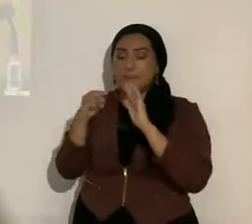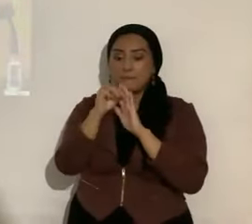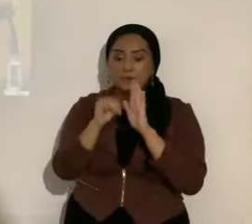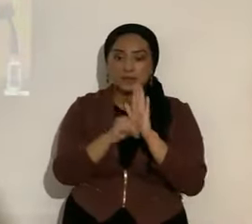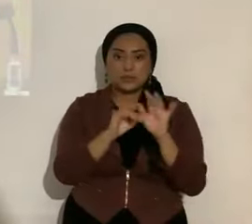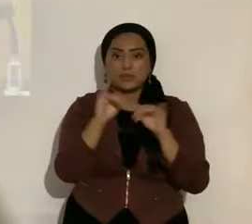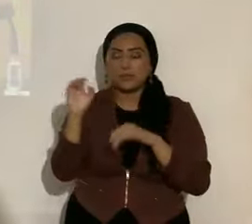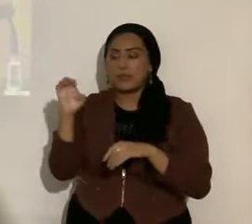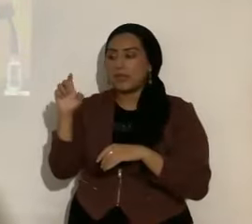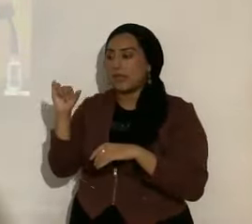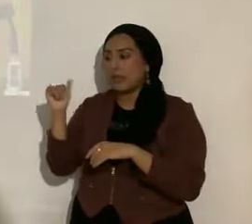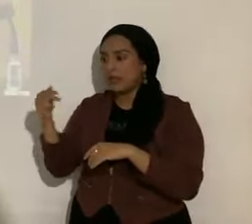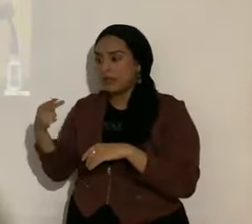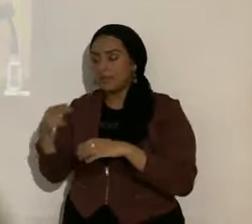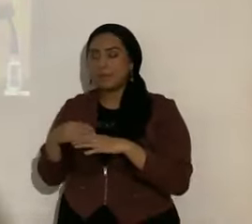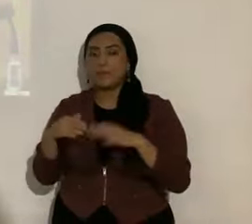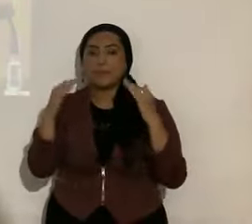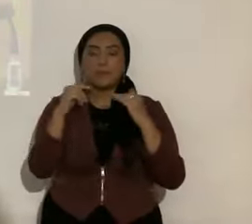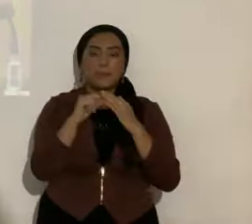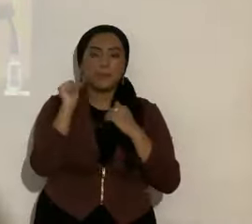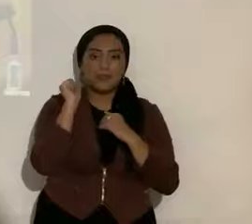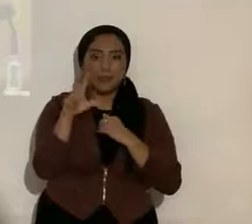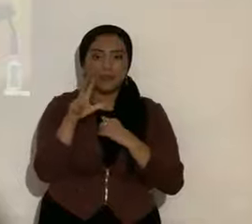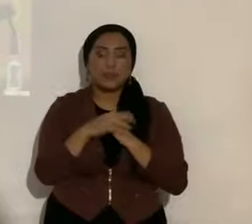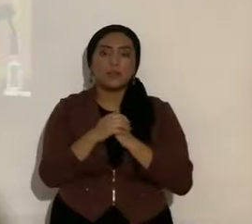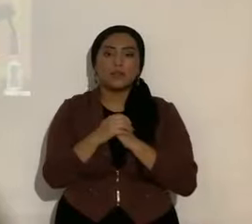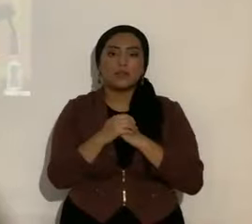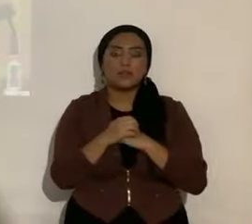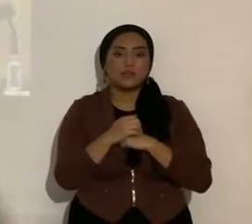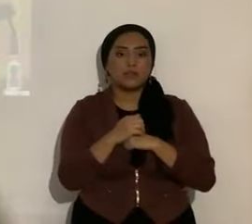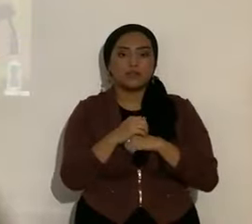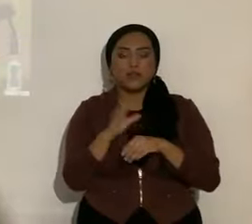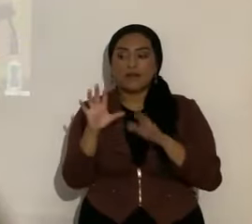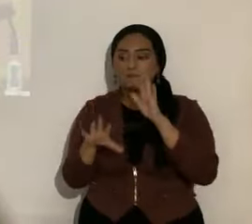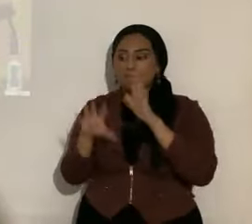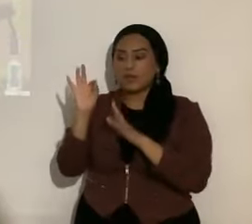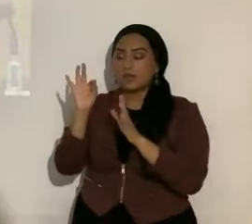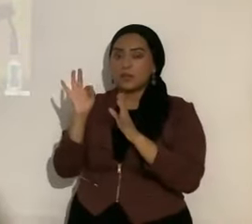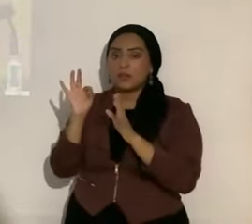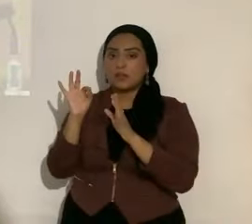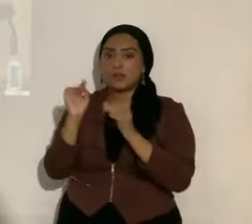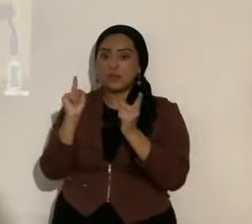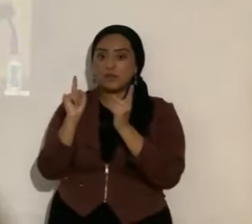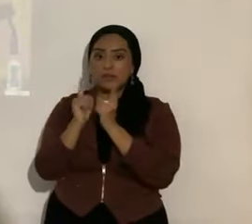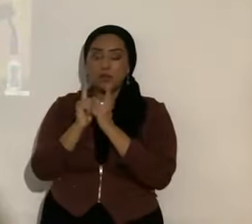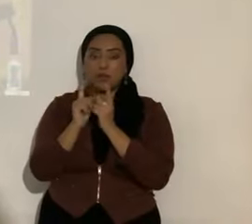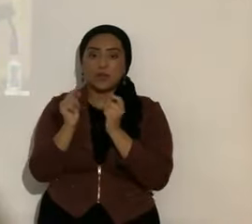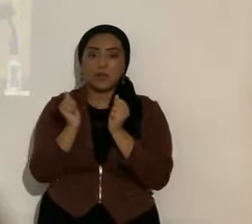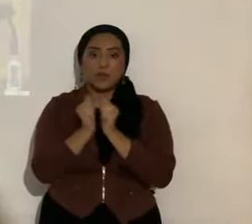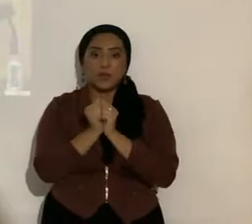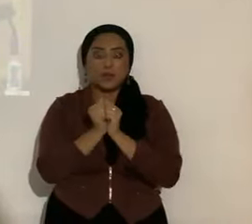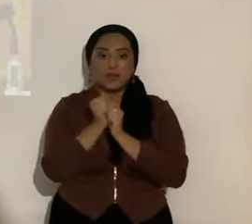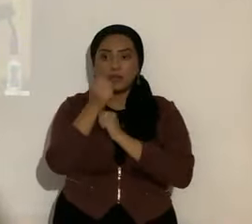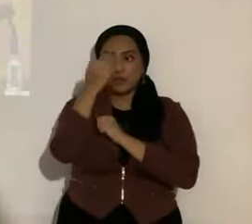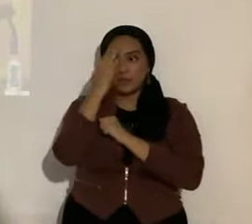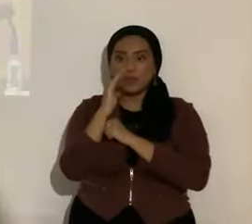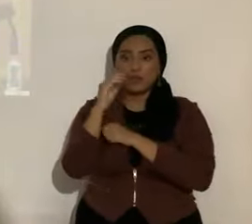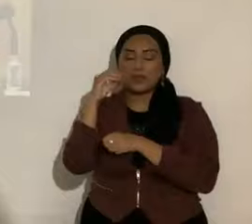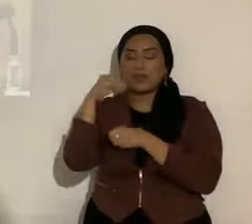como de Elías. 3. Se encuentran con Elohim, tanto Moisés como Elías, en